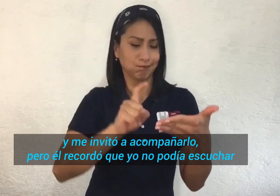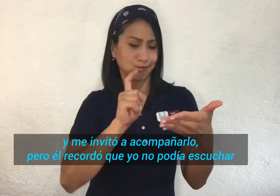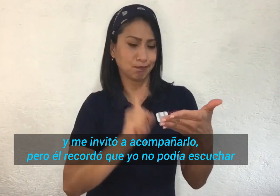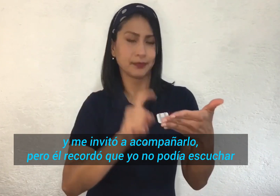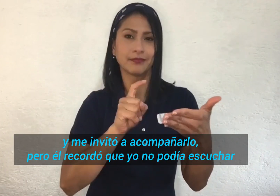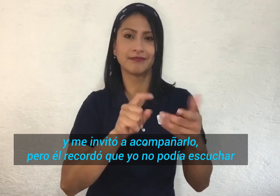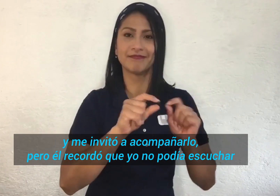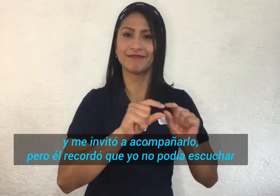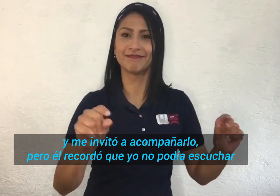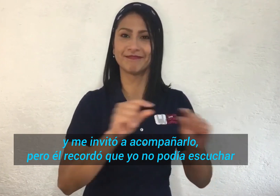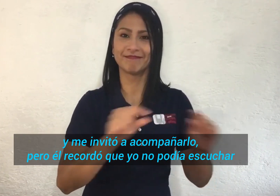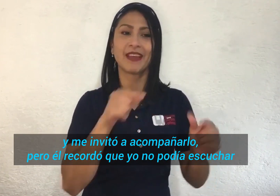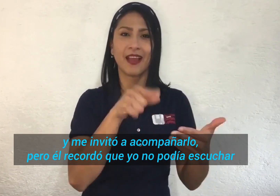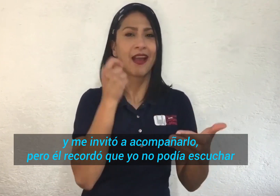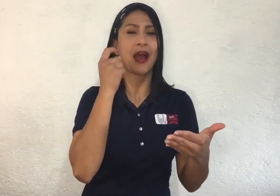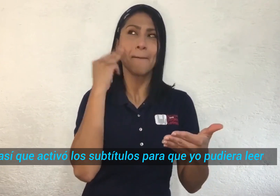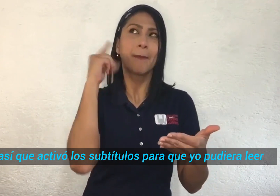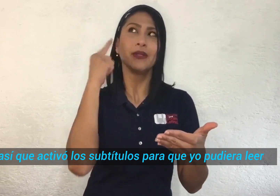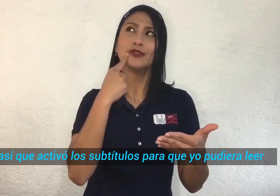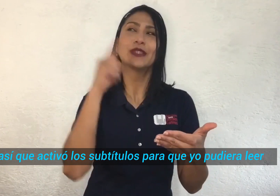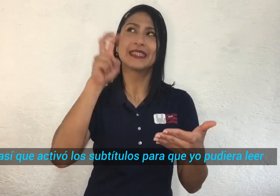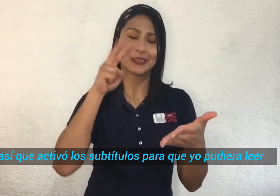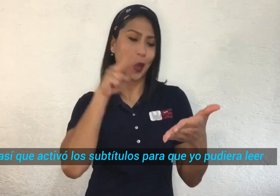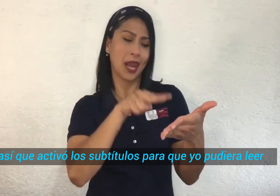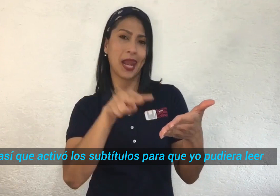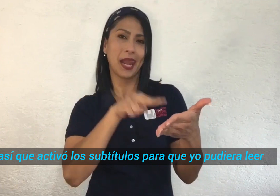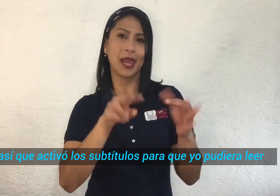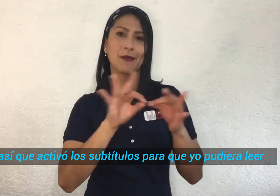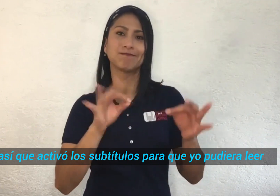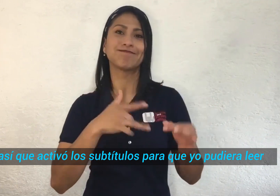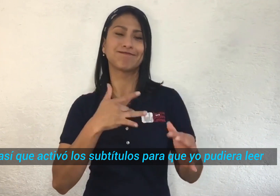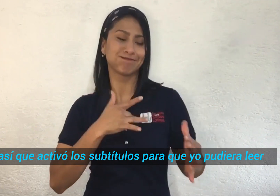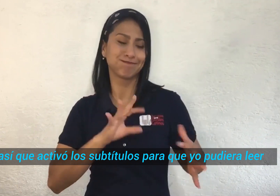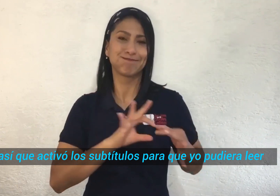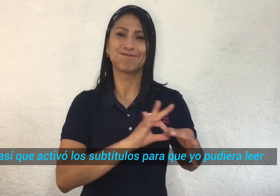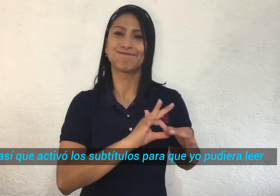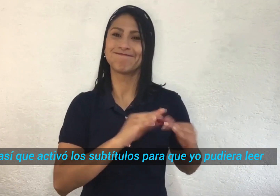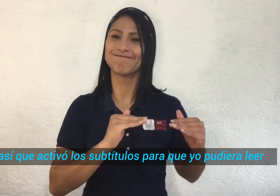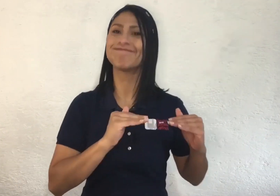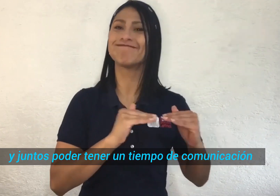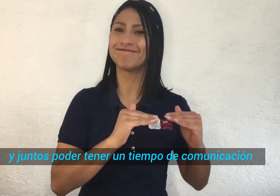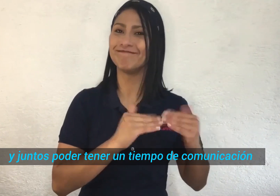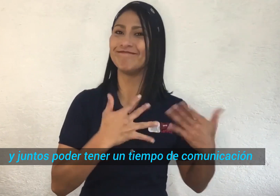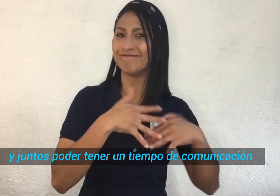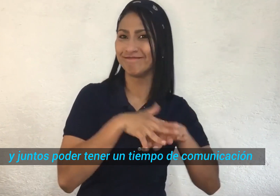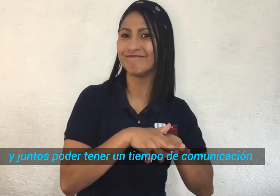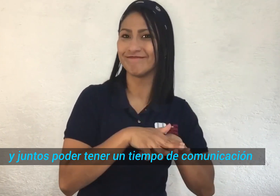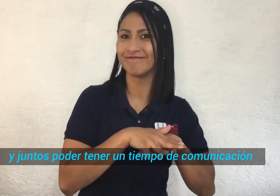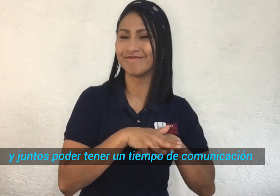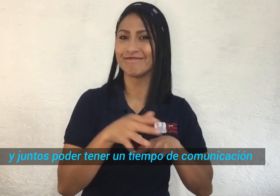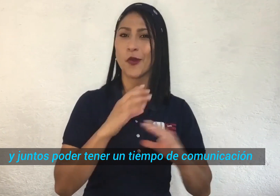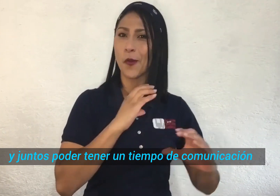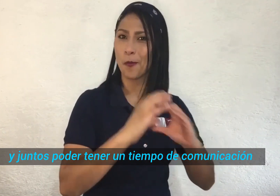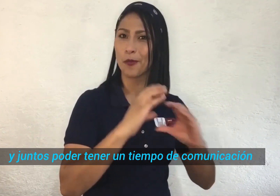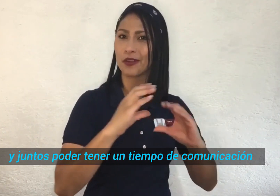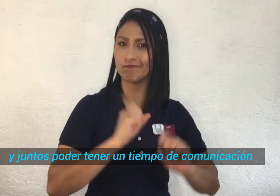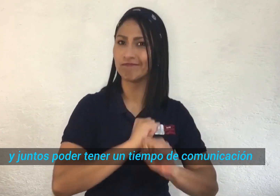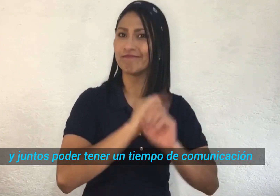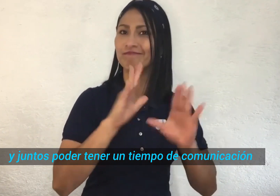él recordó que yo no podía escuchar, así que activó los subtítulos para que yo pudiera leer y juntos poder tener un tiempo de